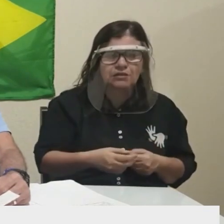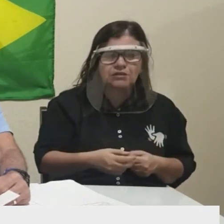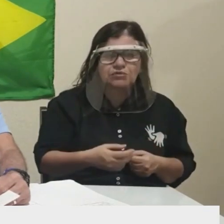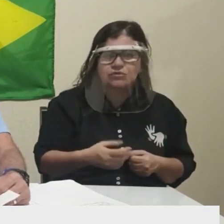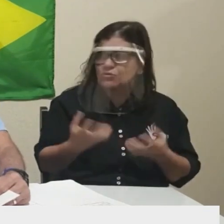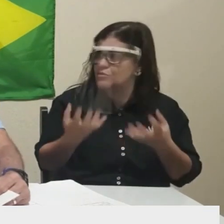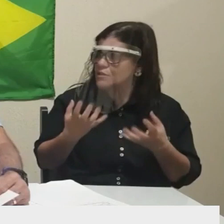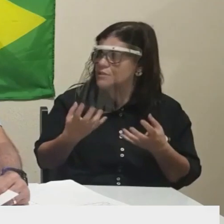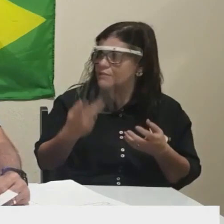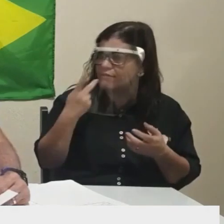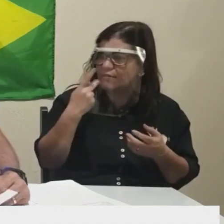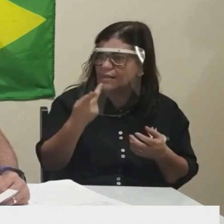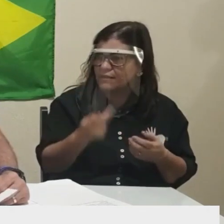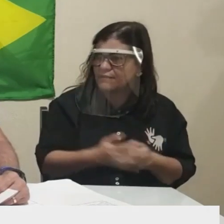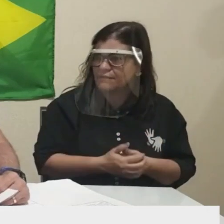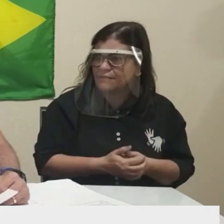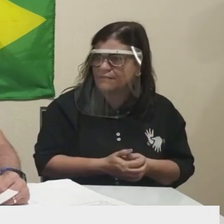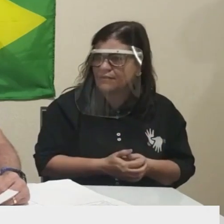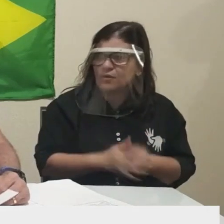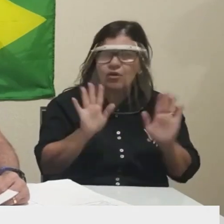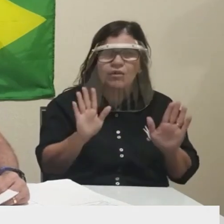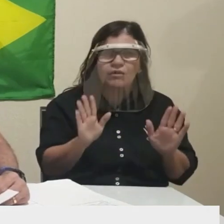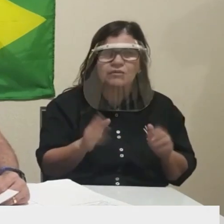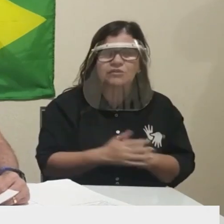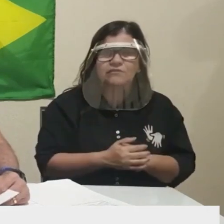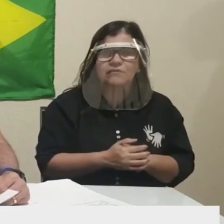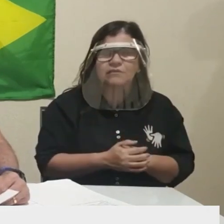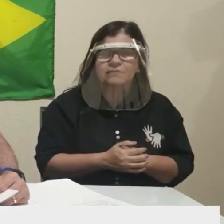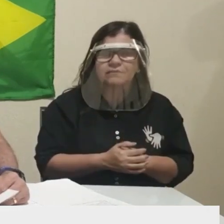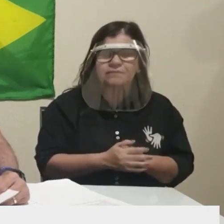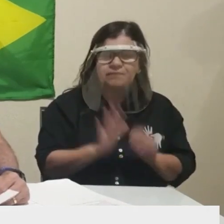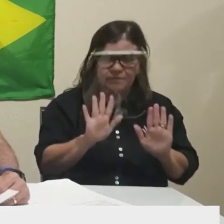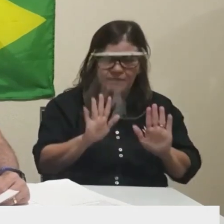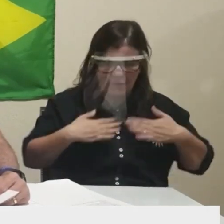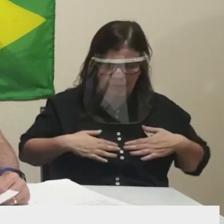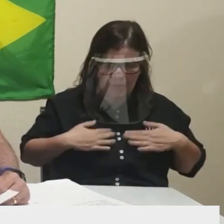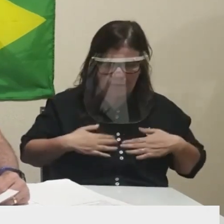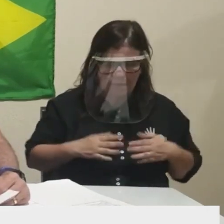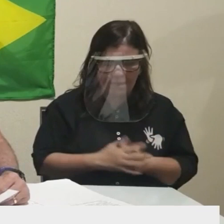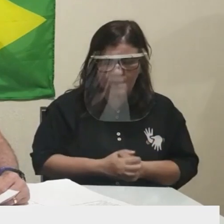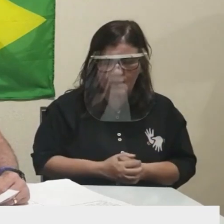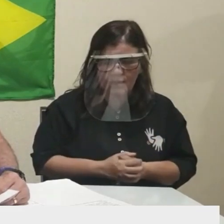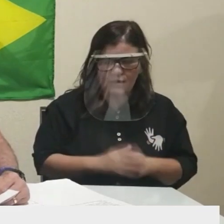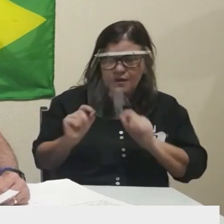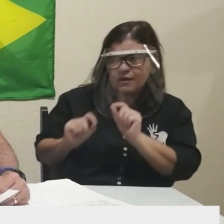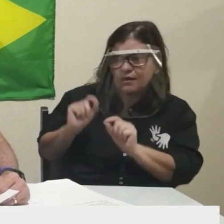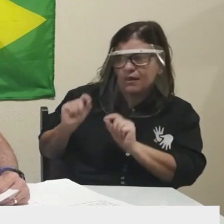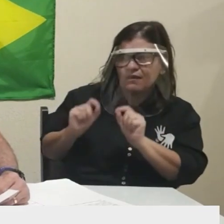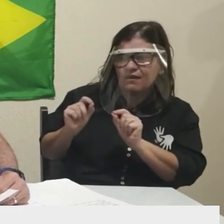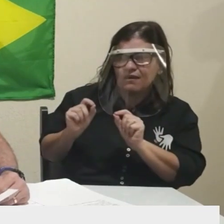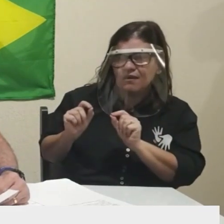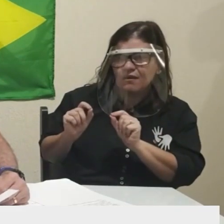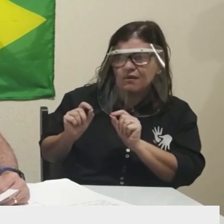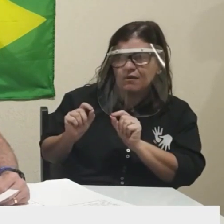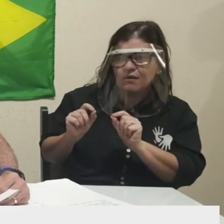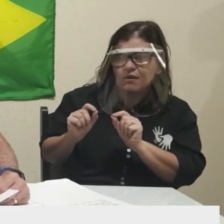números aqui. Vou dar uma paradinha aqui para dar um pequeno intervalo aqui. Também tem outra coisa, né? Quem é, André? O ministro, o